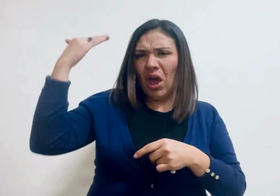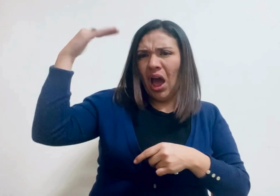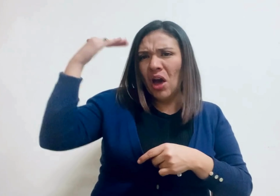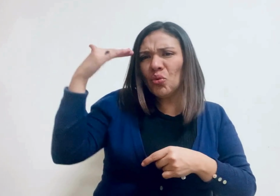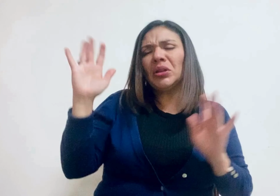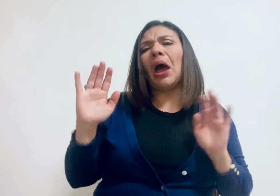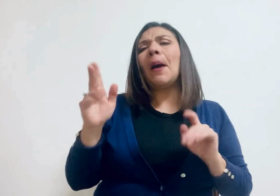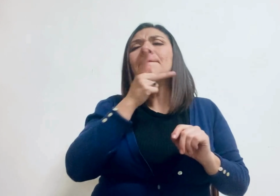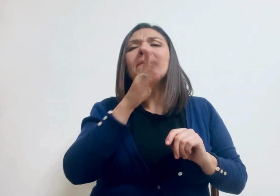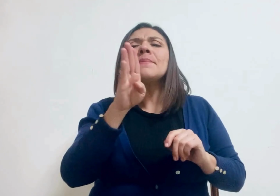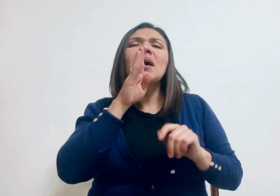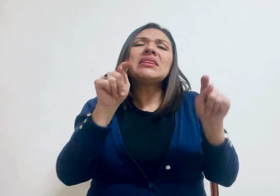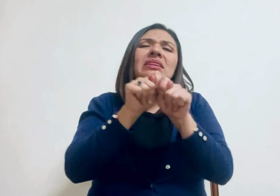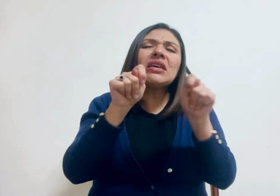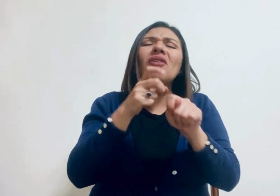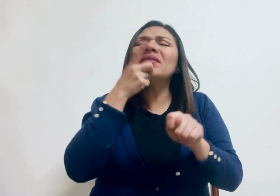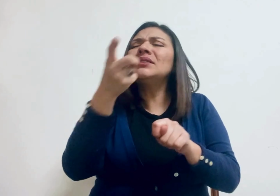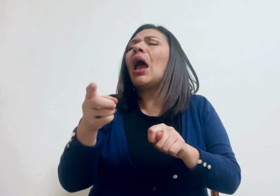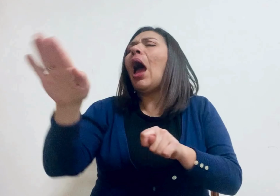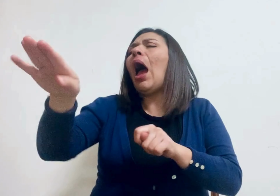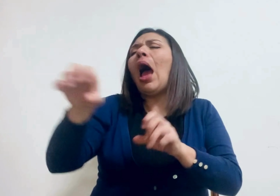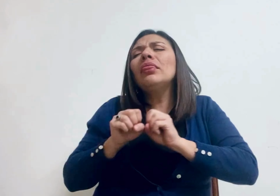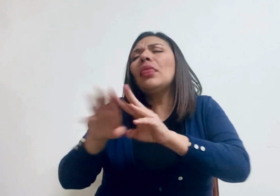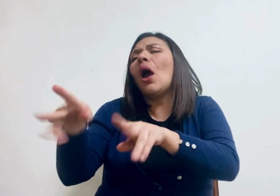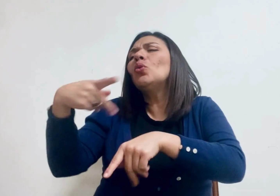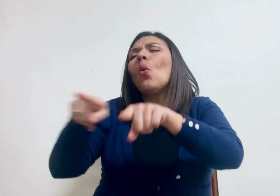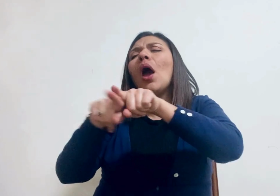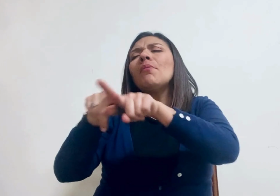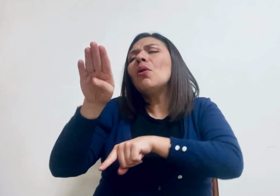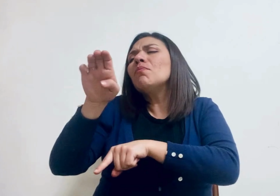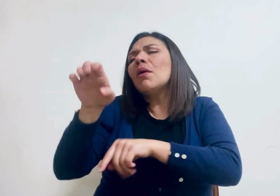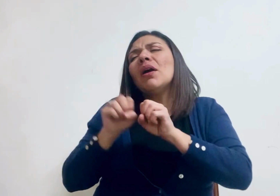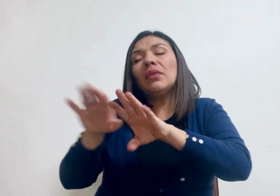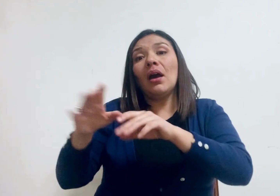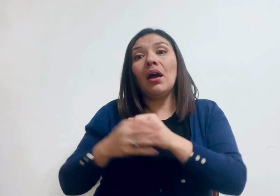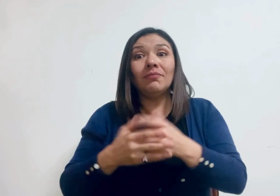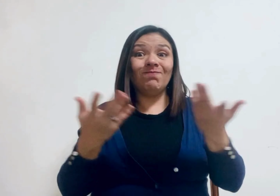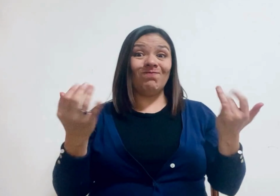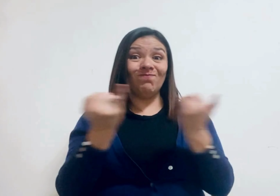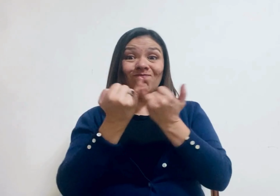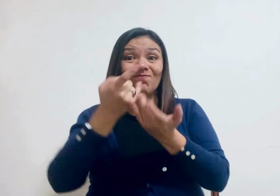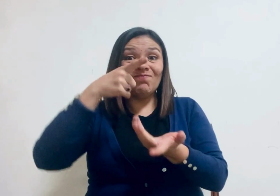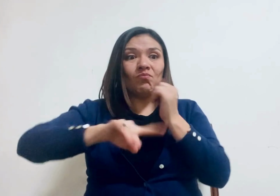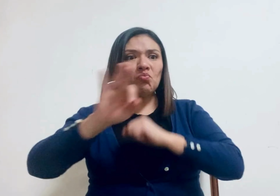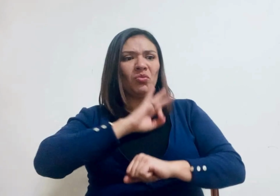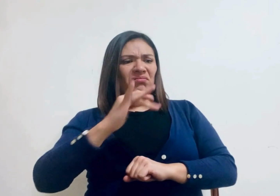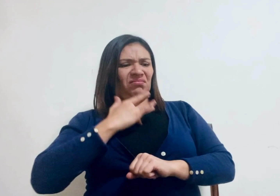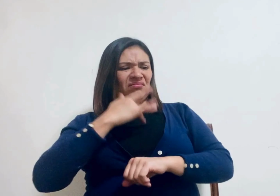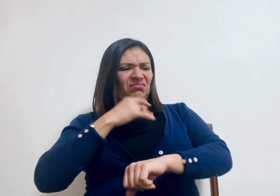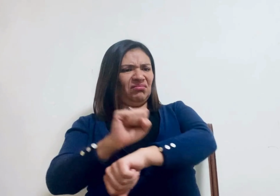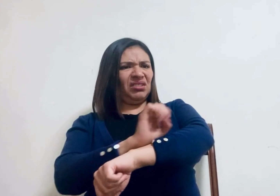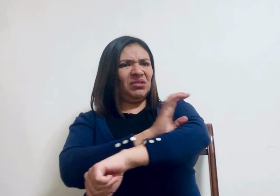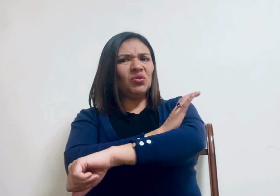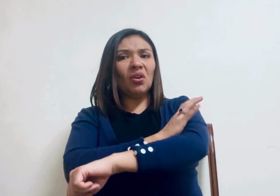nosotros, pero el tío, el primo, quien sea, le dice, ay, déjaselo, es tu hermanito bebé, eso también puede generar muchas emociones